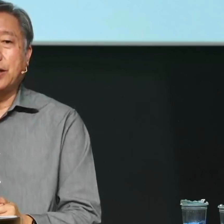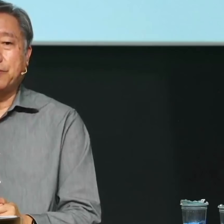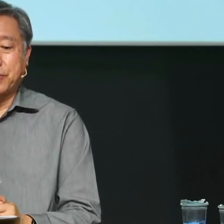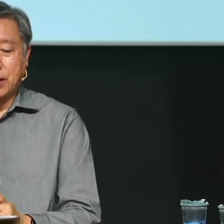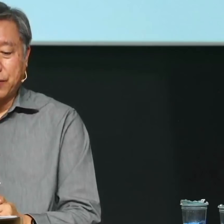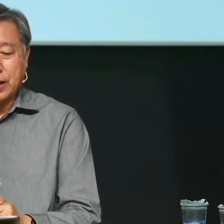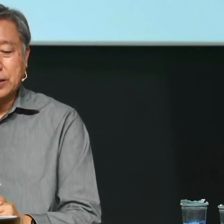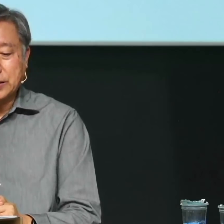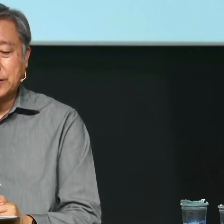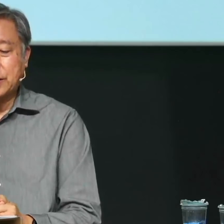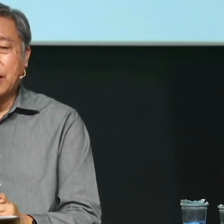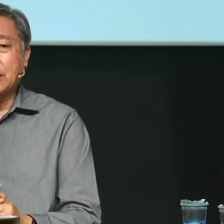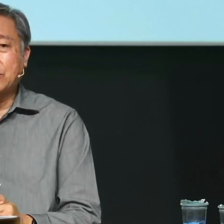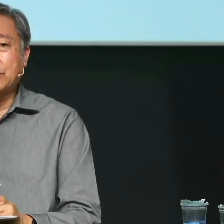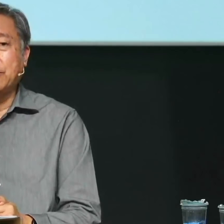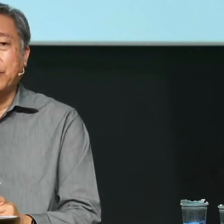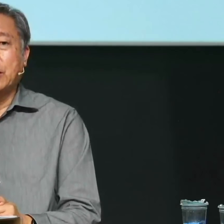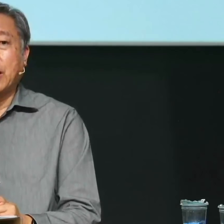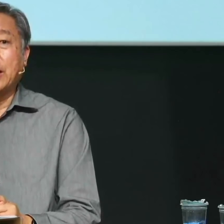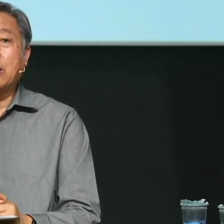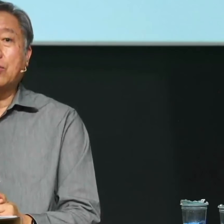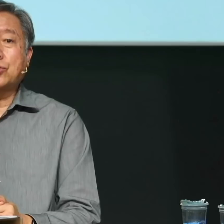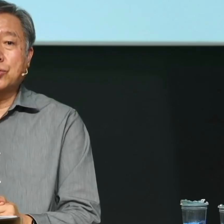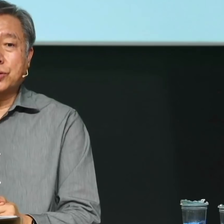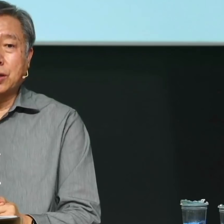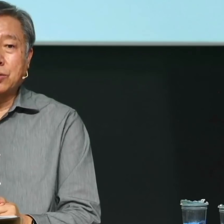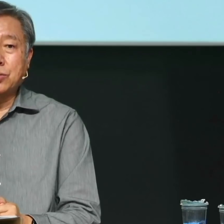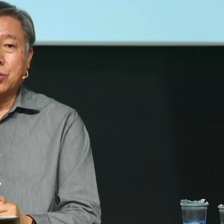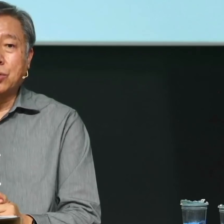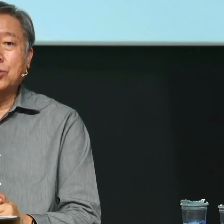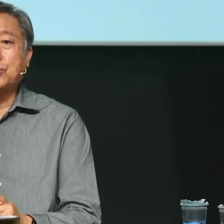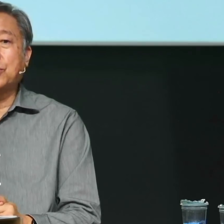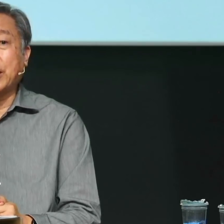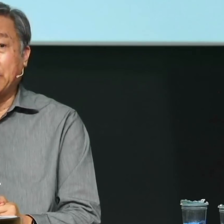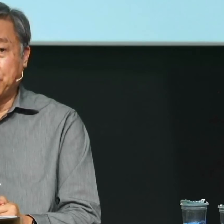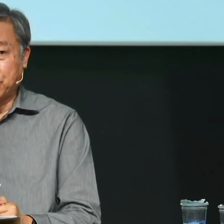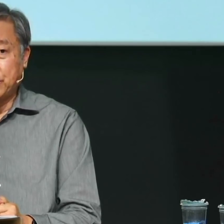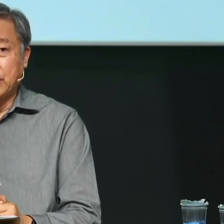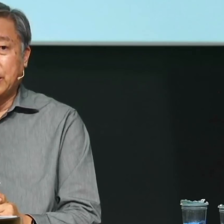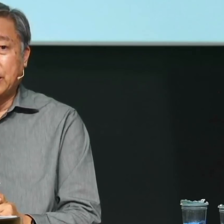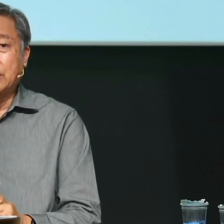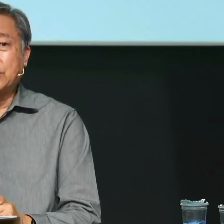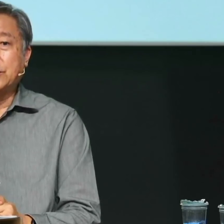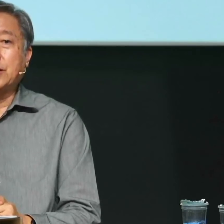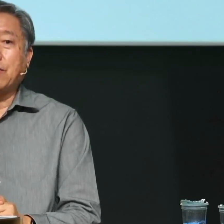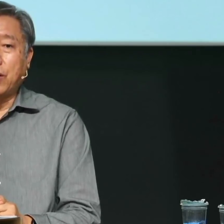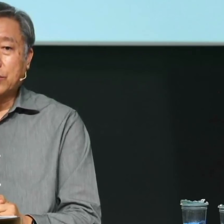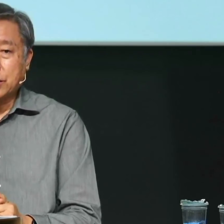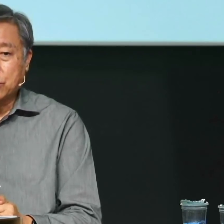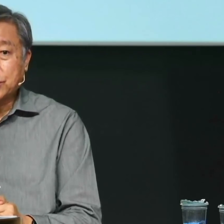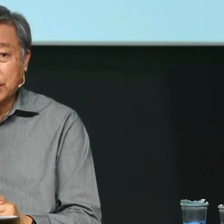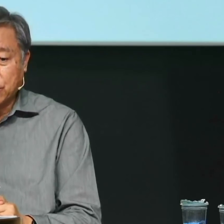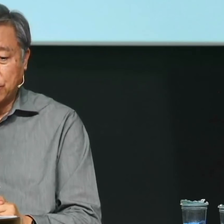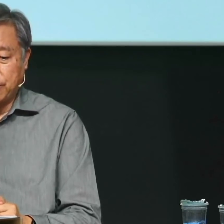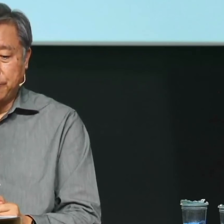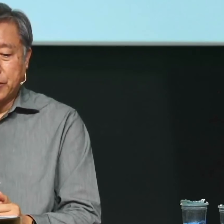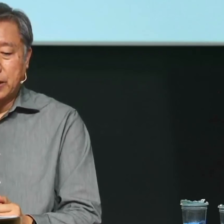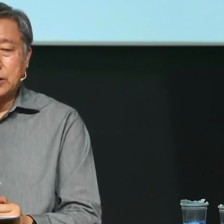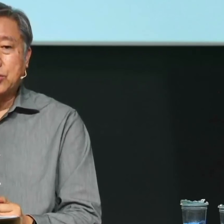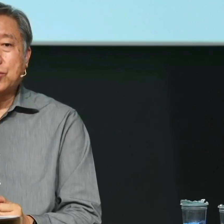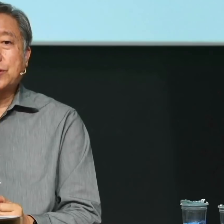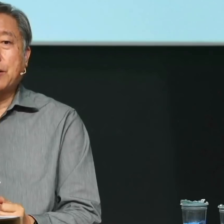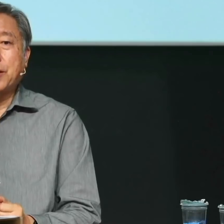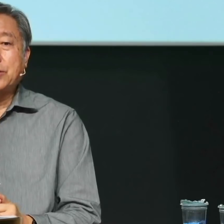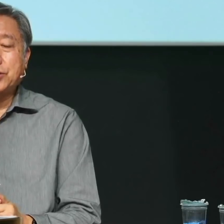que haverá necessidade da reconstrução do último templo antes da volta do Senhor.